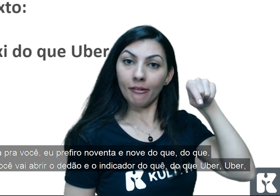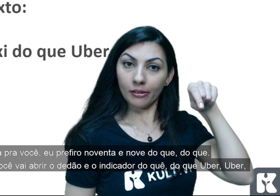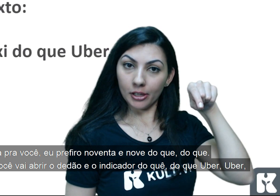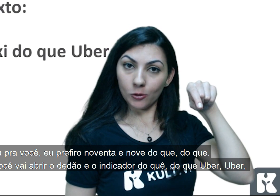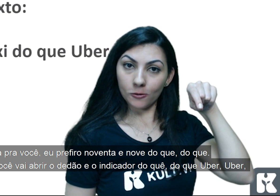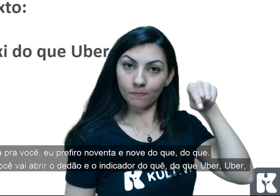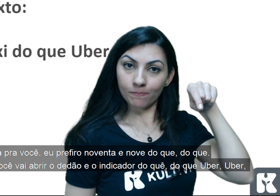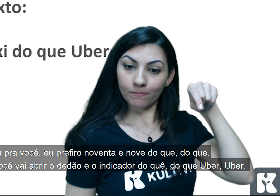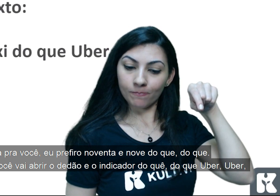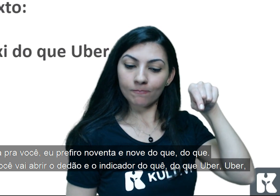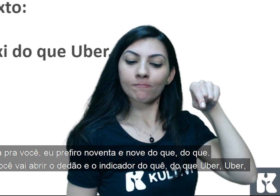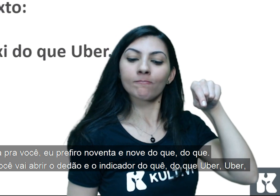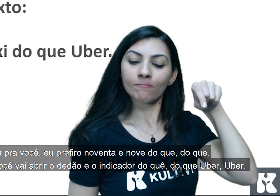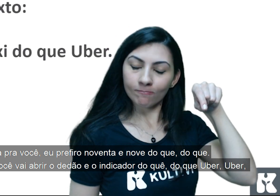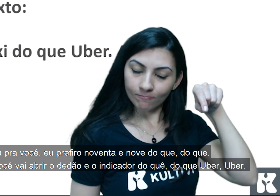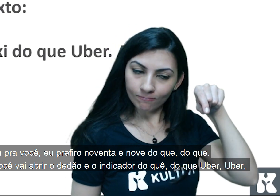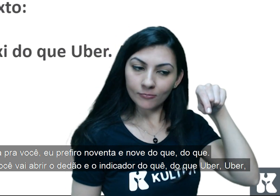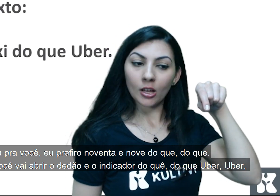Prefiro